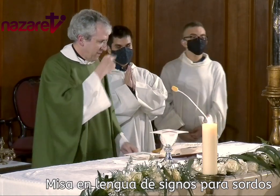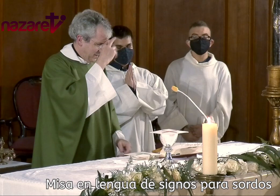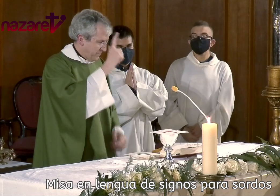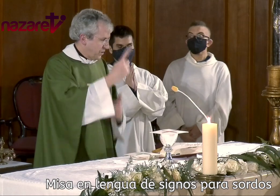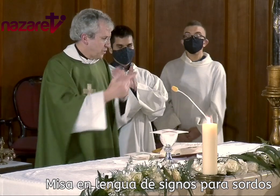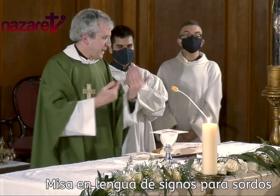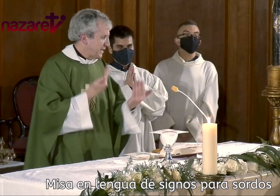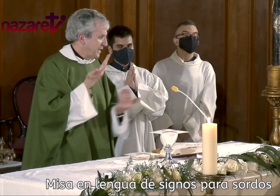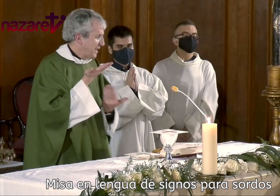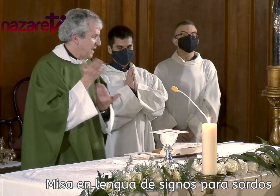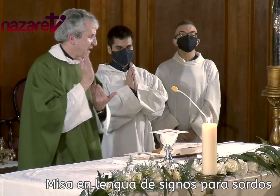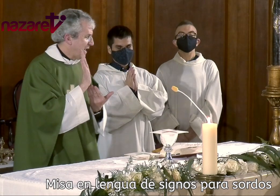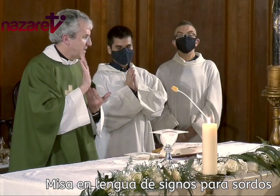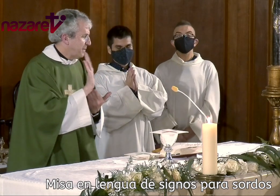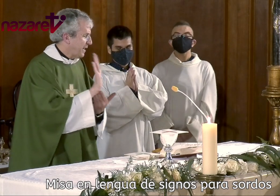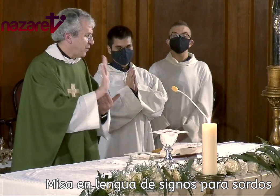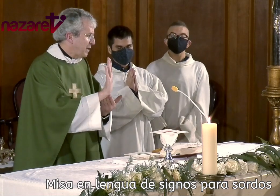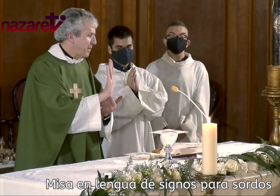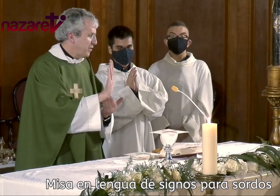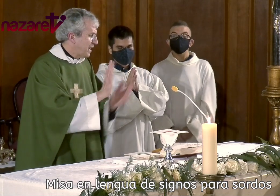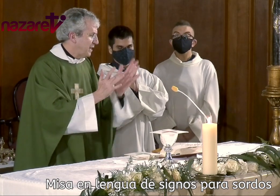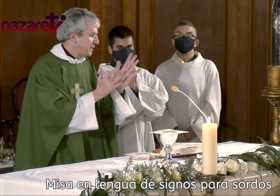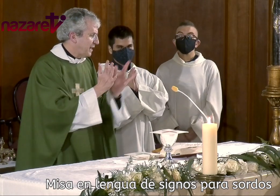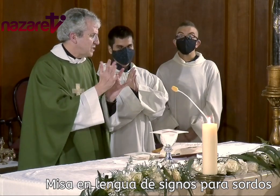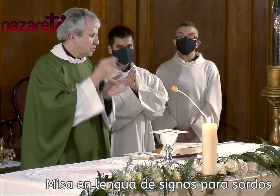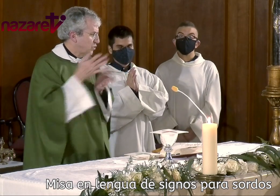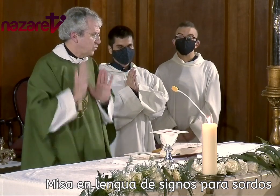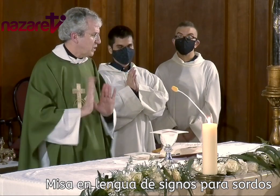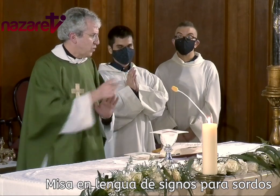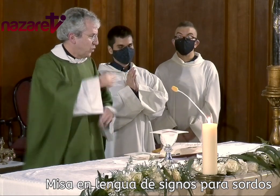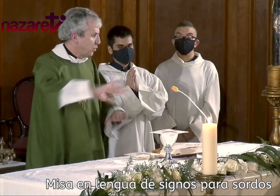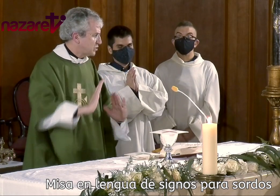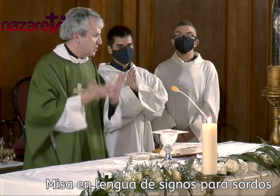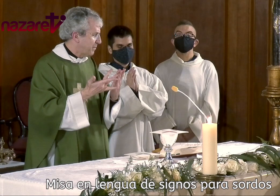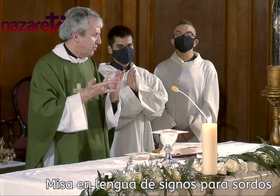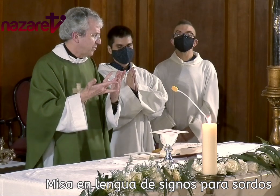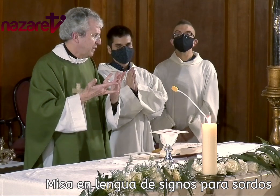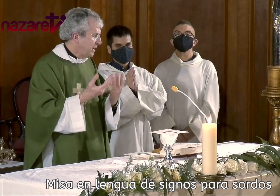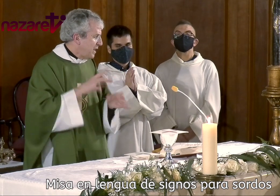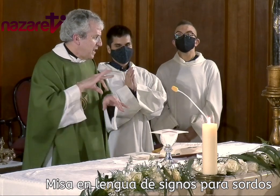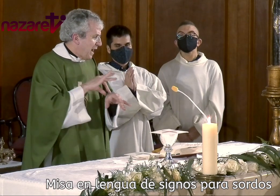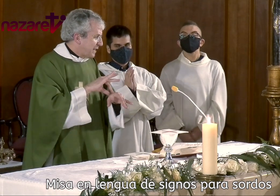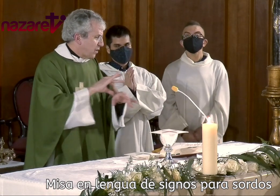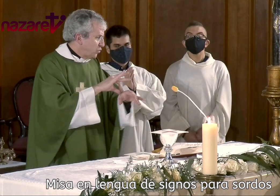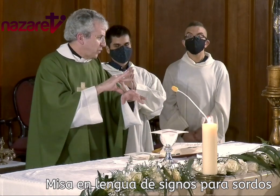por eso padre al celebrar ahora el memorial de cristo tu hijo nuestro salvador al que condujiste